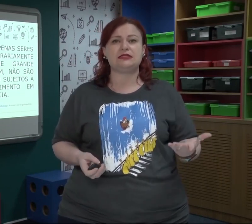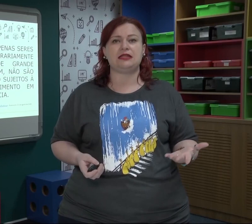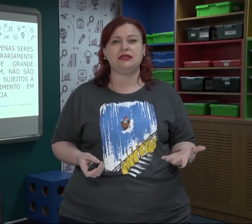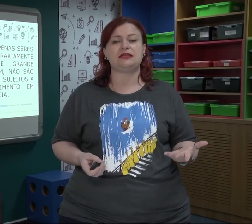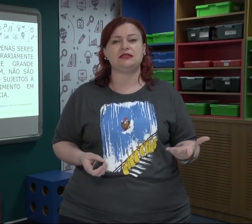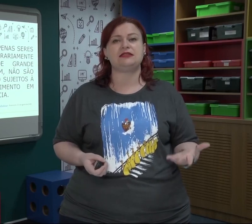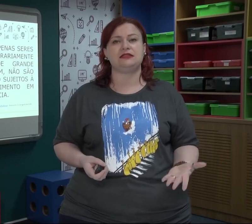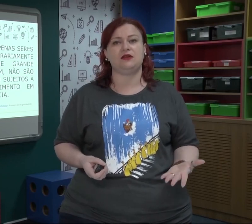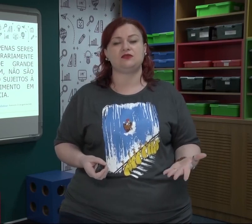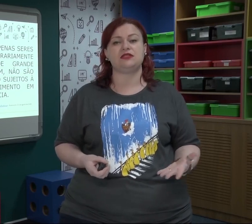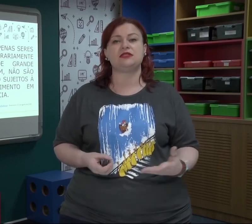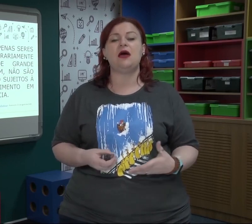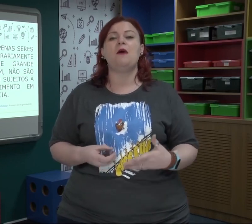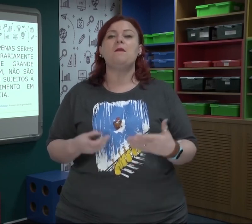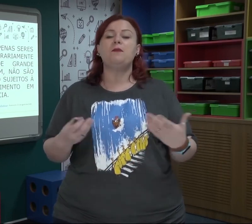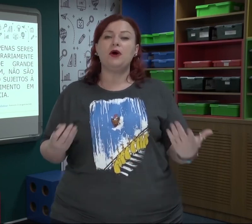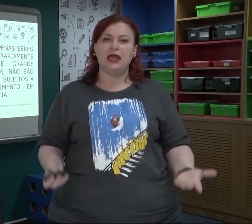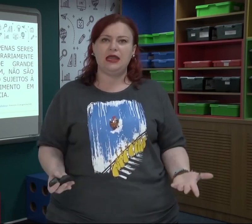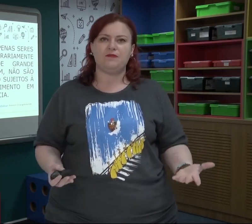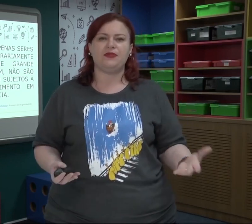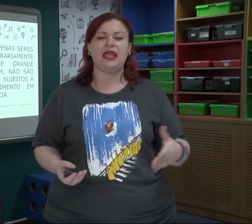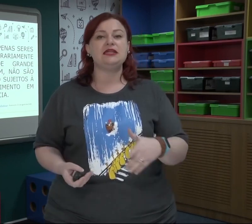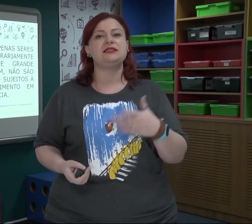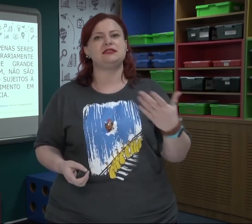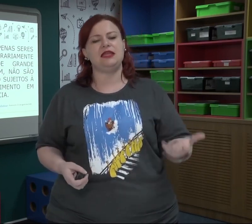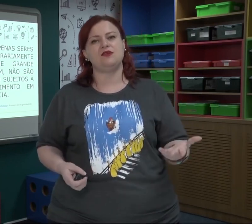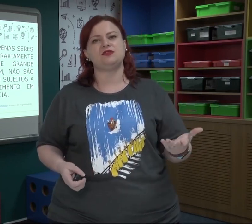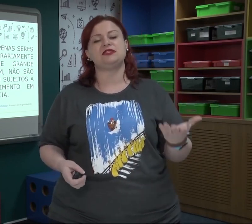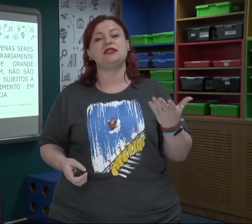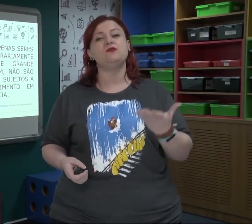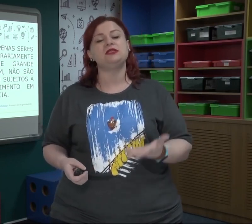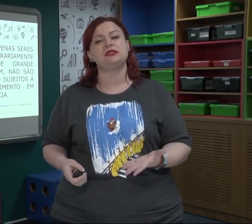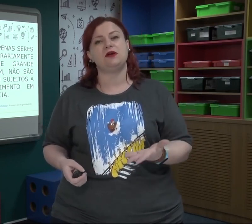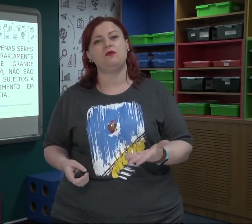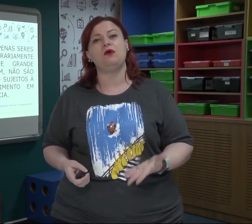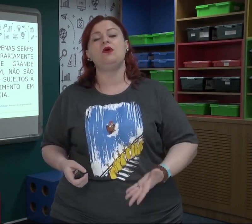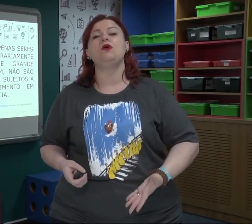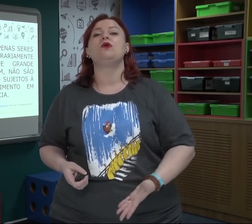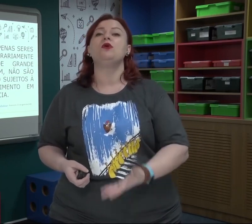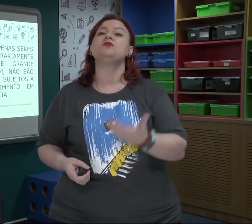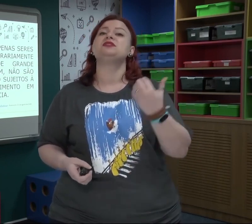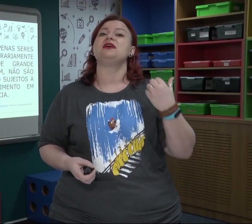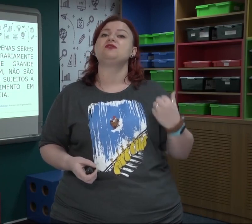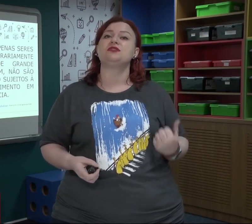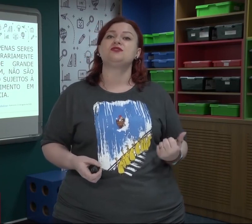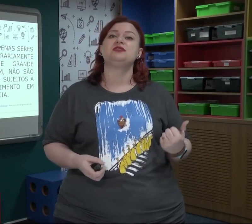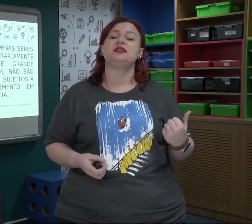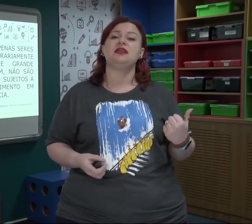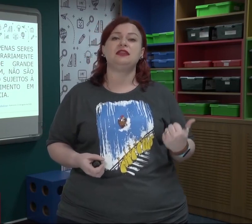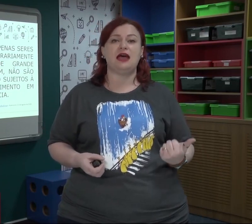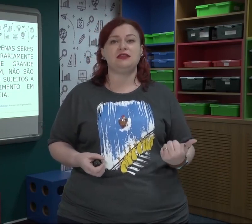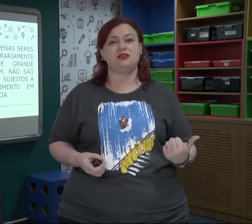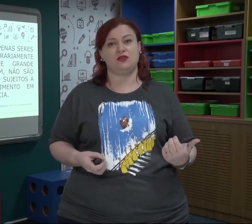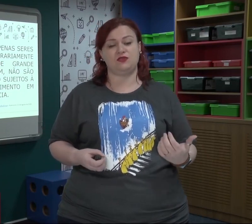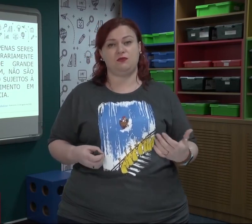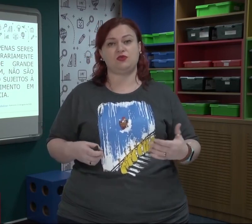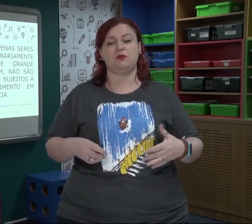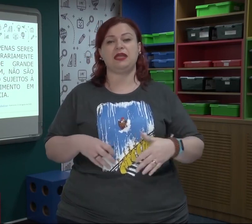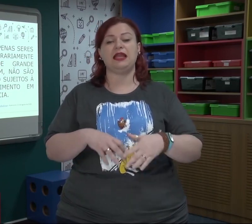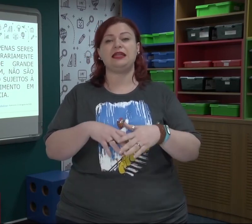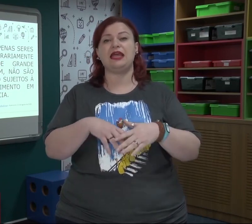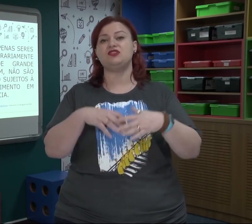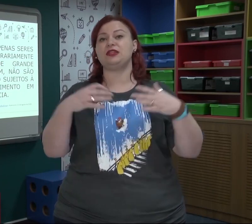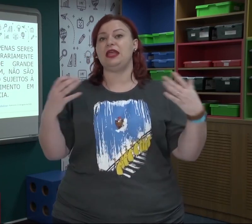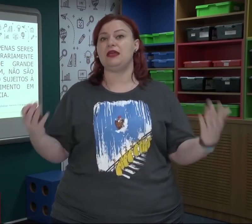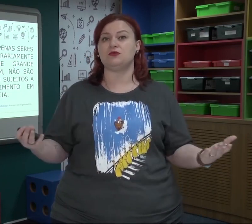acreditam na existência desses deuses. Porém, esses deuses não são como os deuses ocidentais que nós vimos,